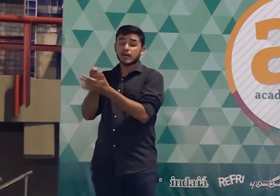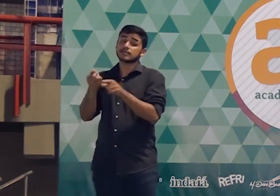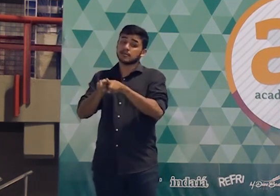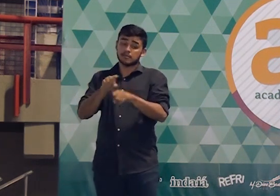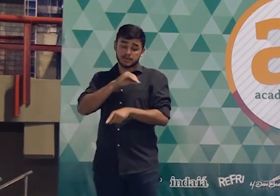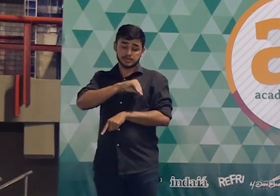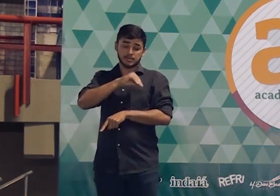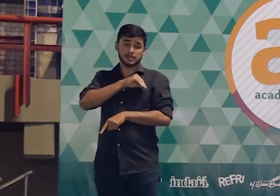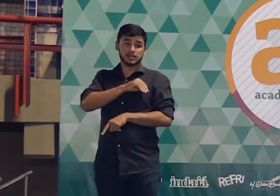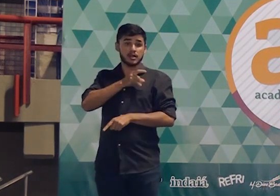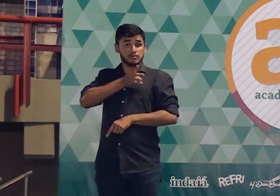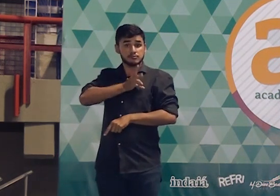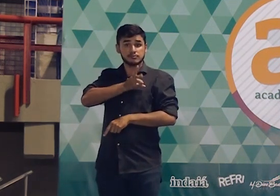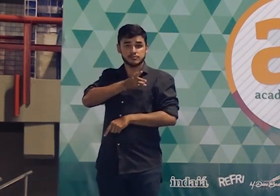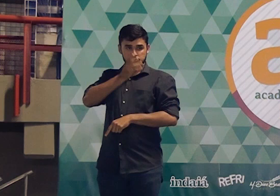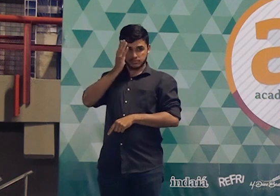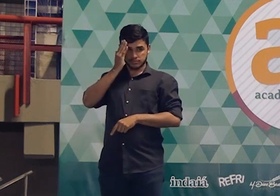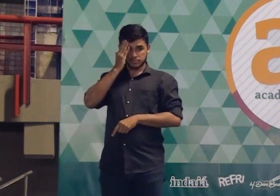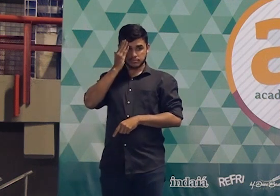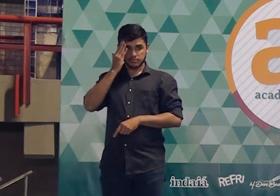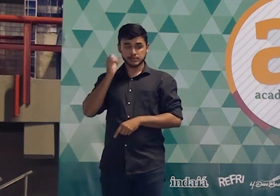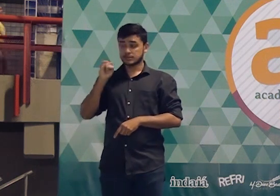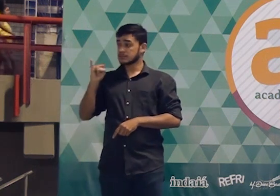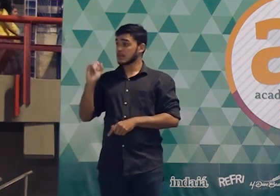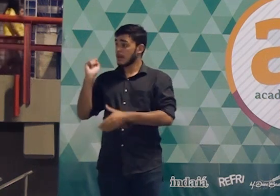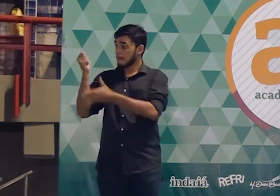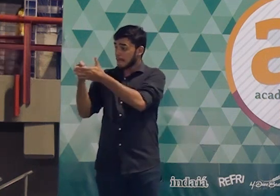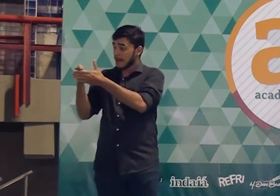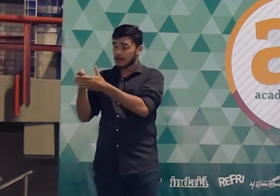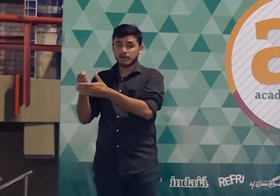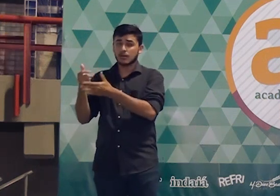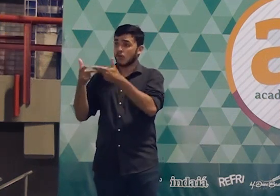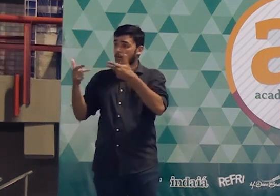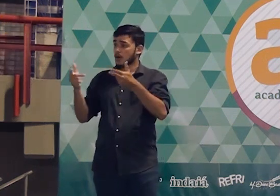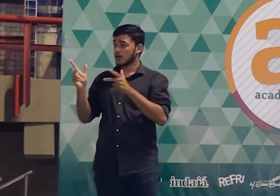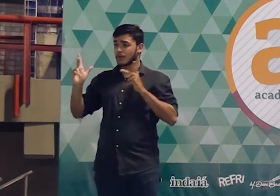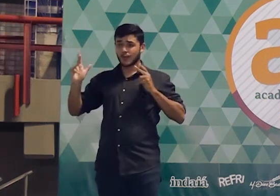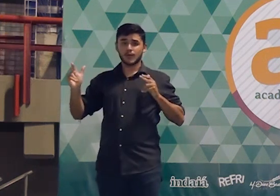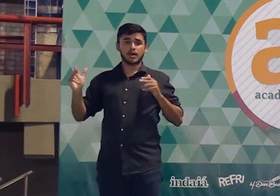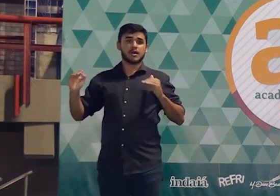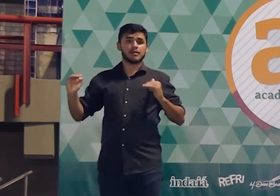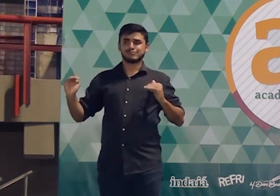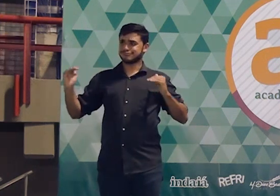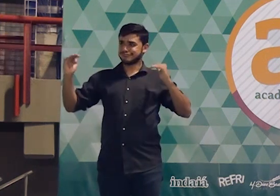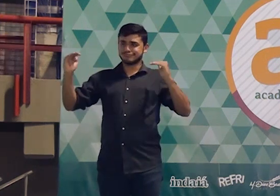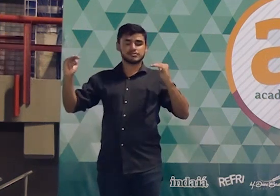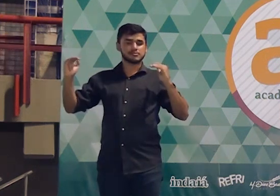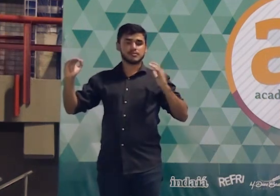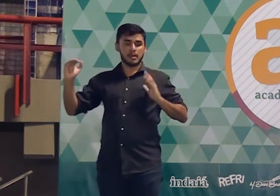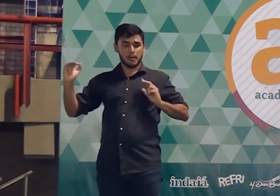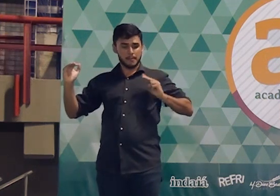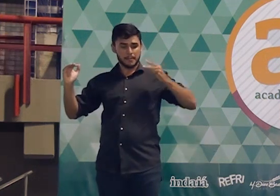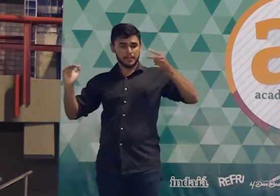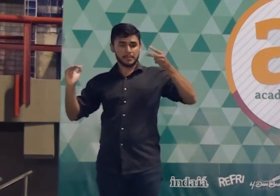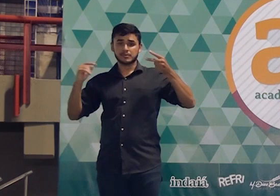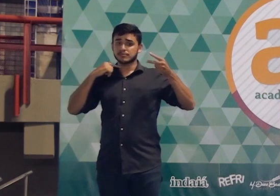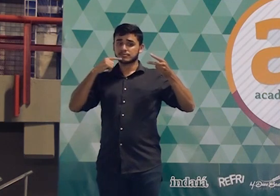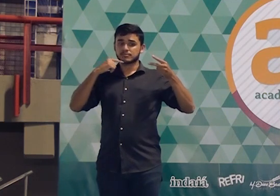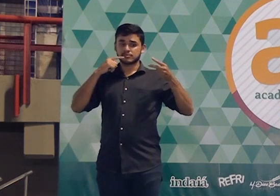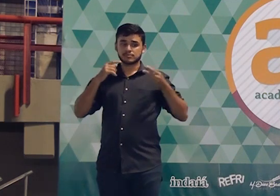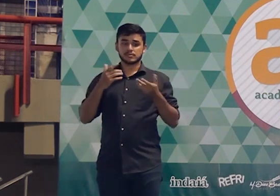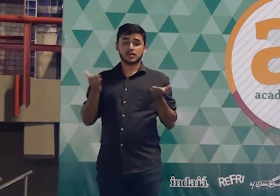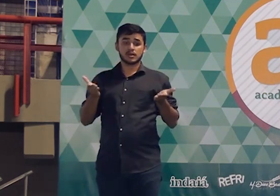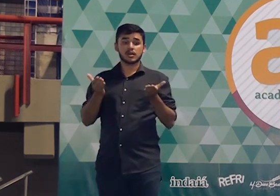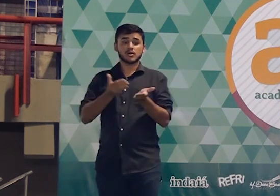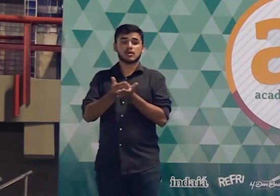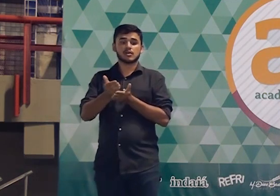salário. Não adianta de nada eu congelar o preço e meu salário não vai aumentar. Vai dar a mesma coisa, literalmente, tá? E aí,